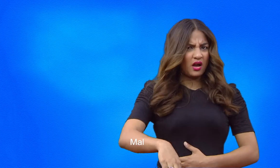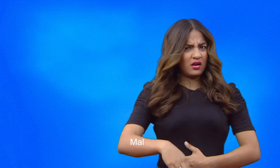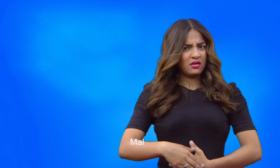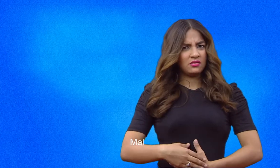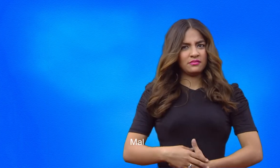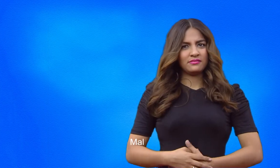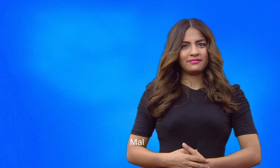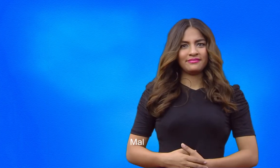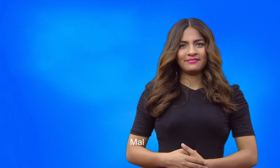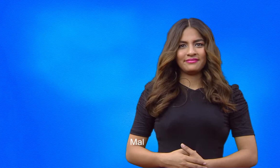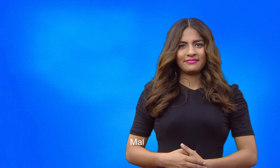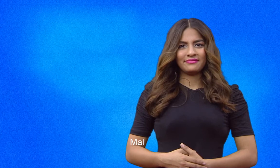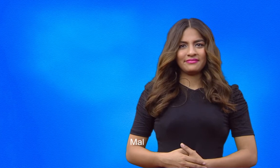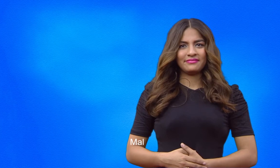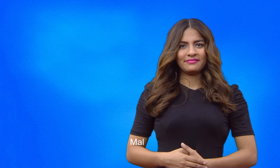Mal.